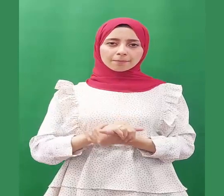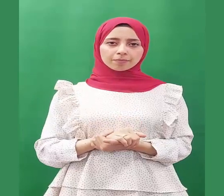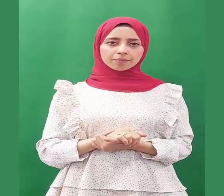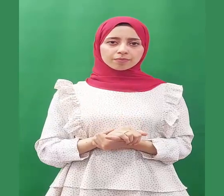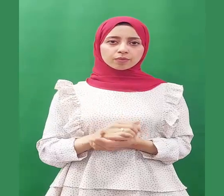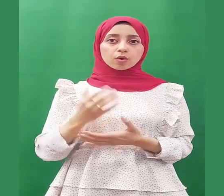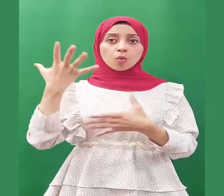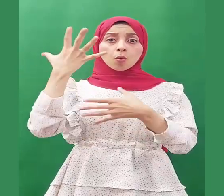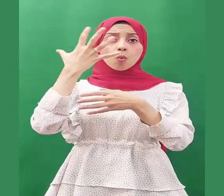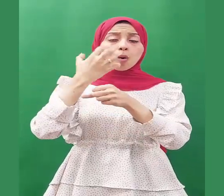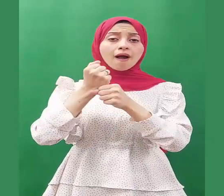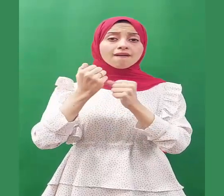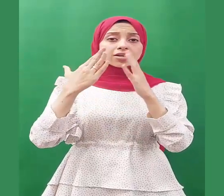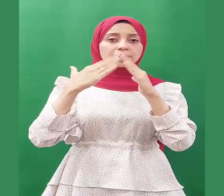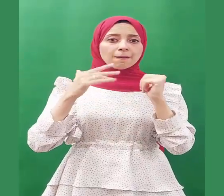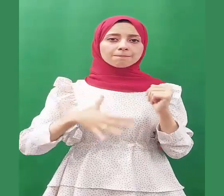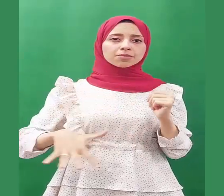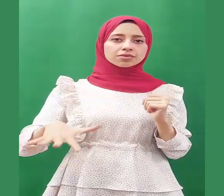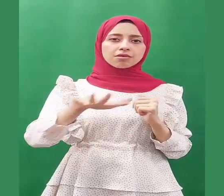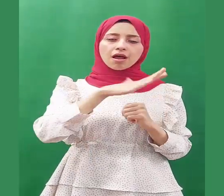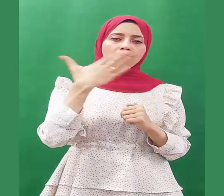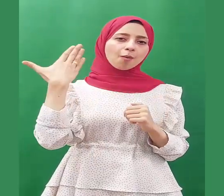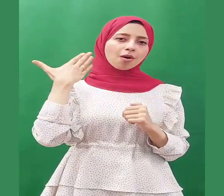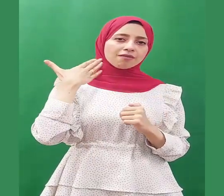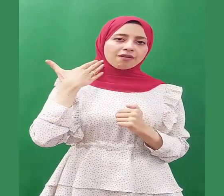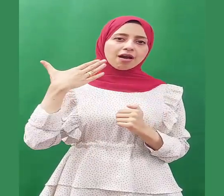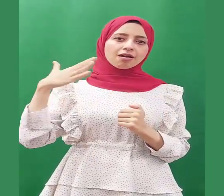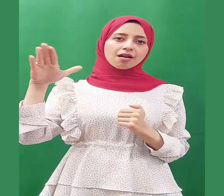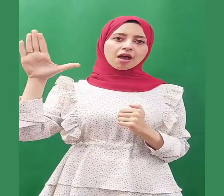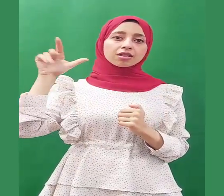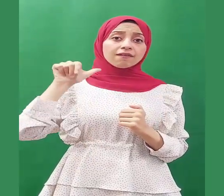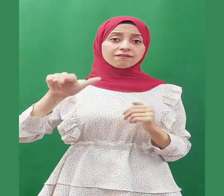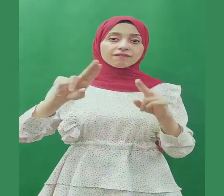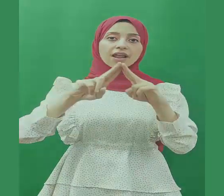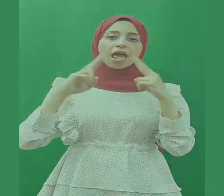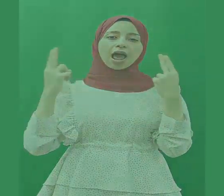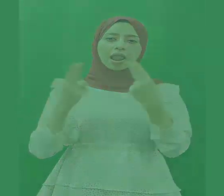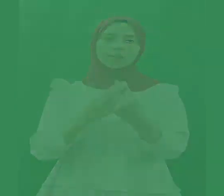واحفظ مصرنا وارفع رايتها في العالمين